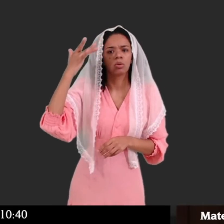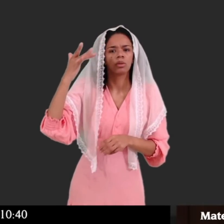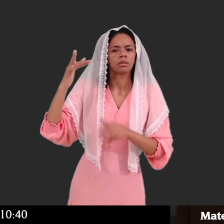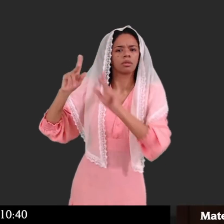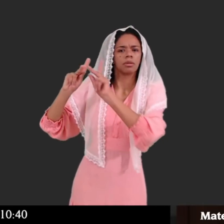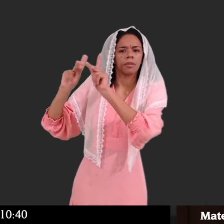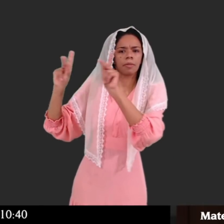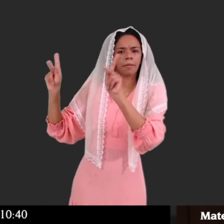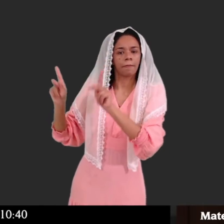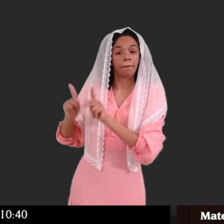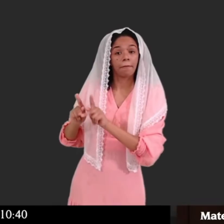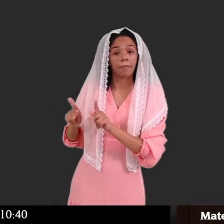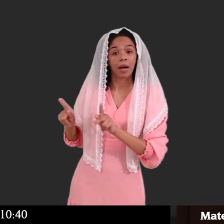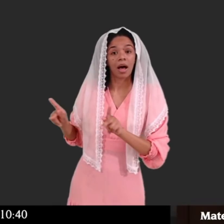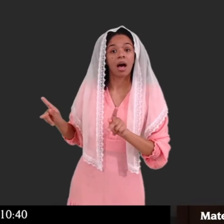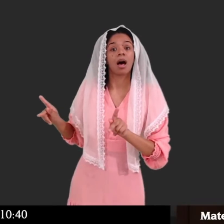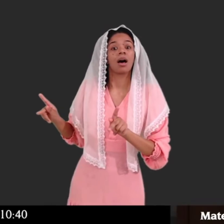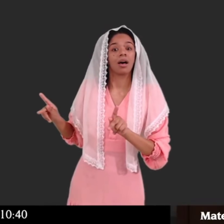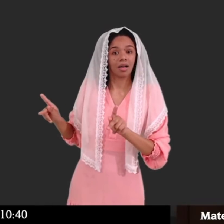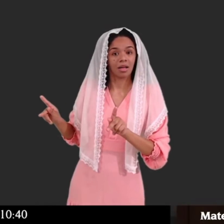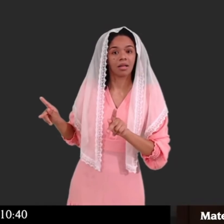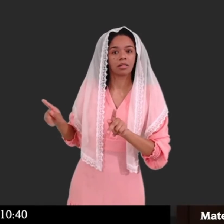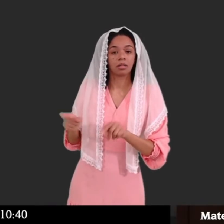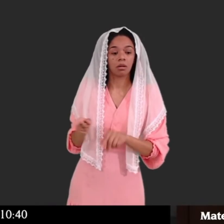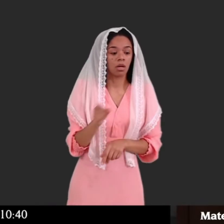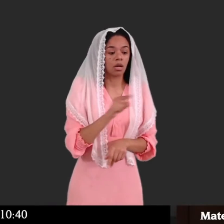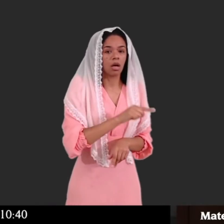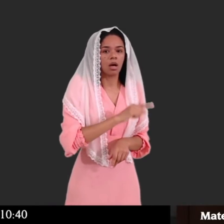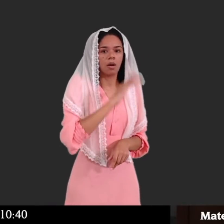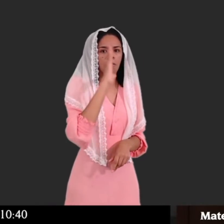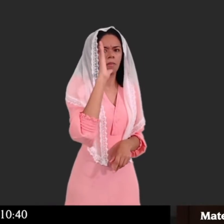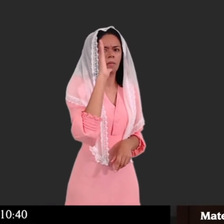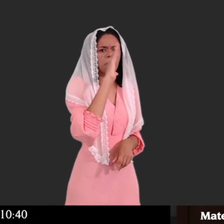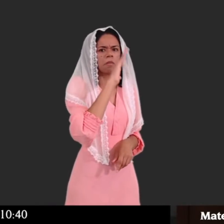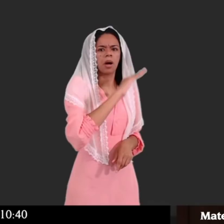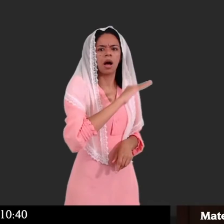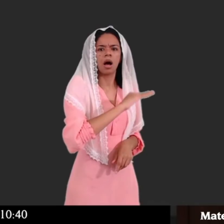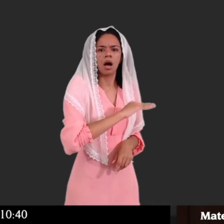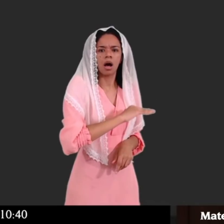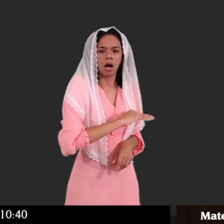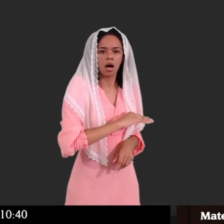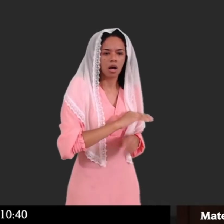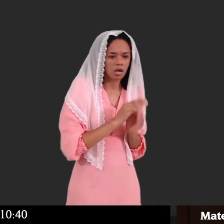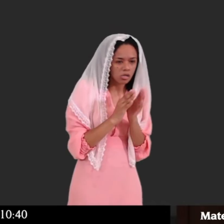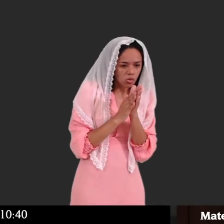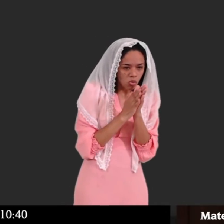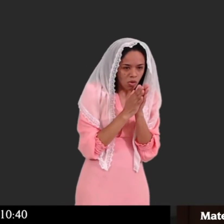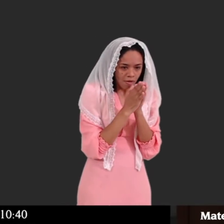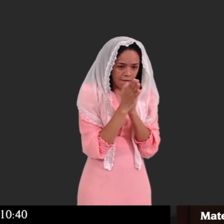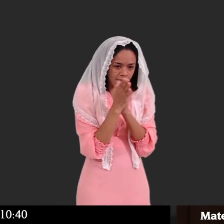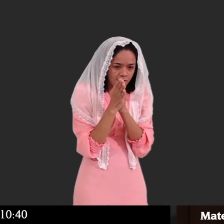paz, mas uma outra semeadura má, e nesse sono, nessa